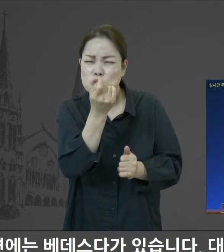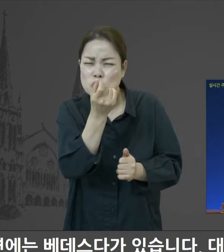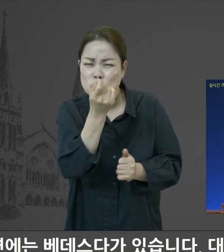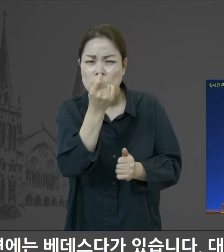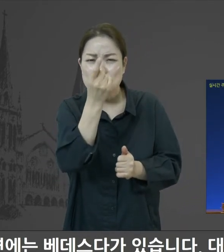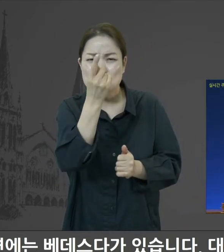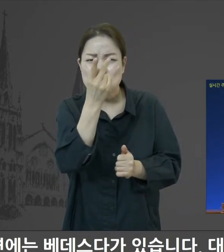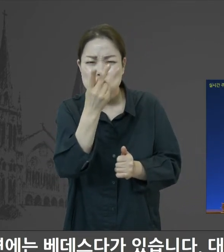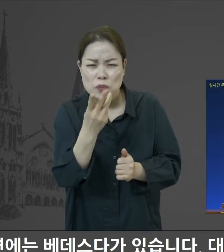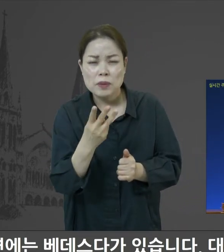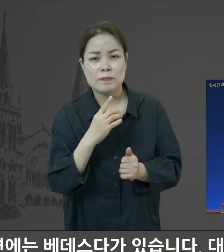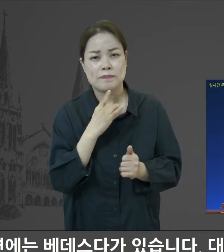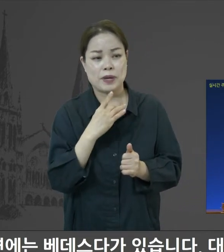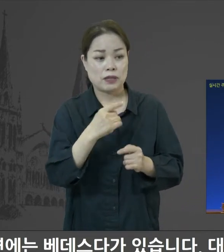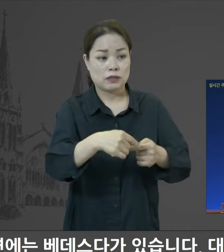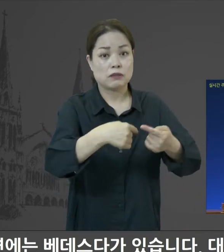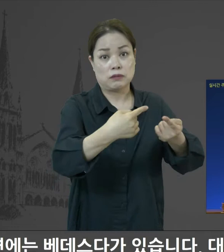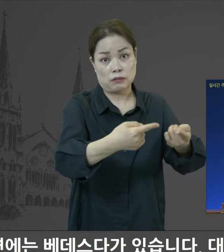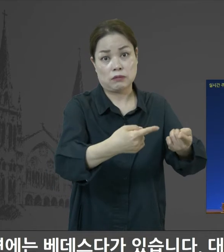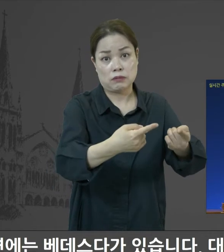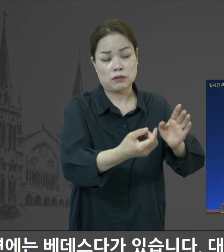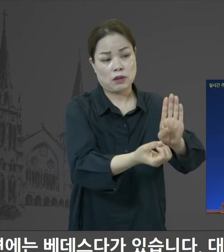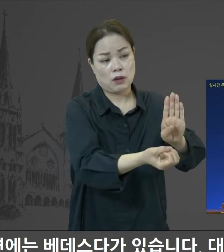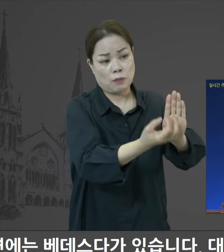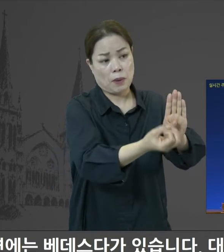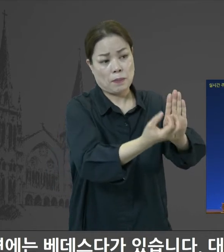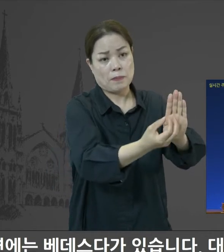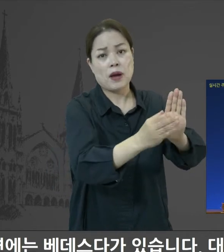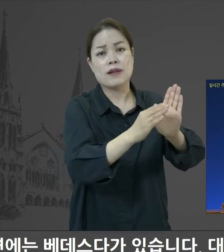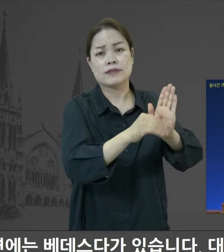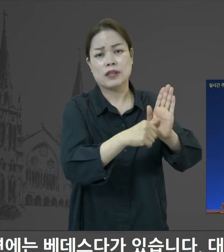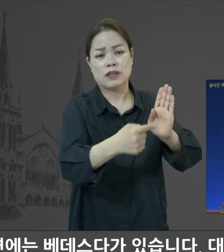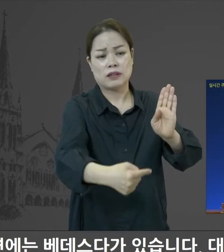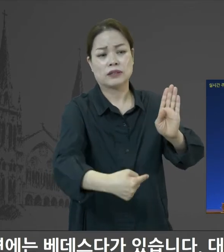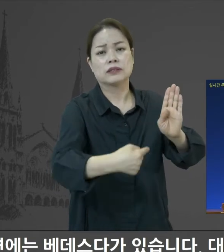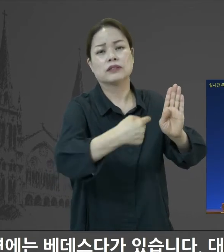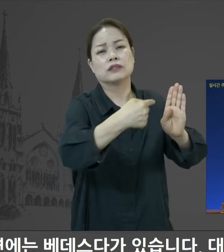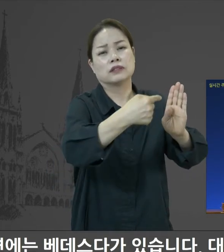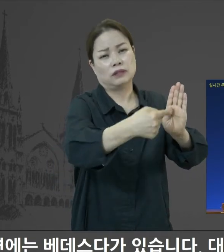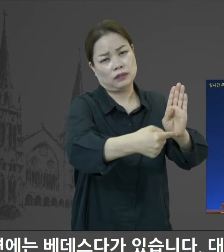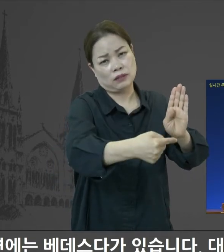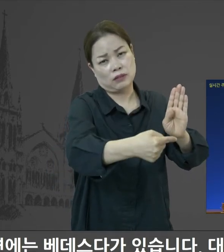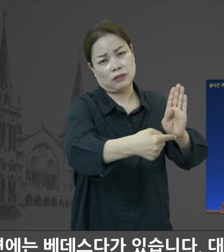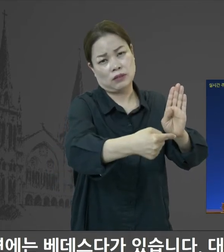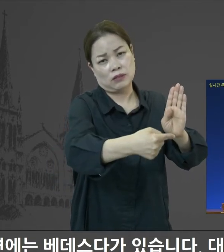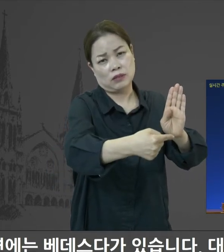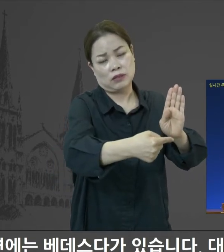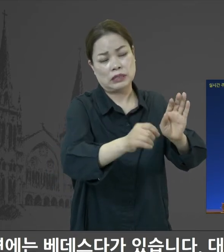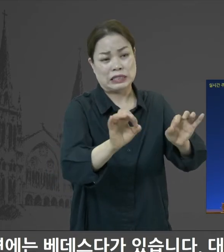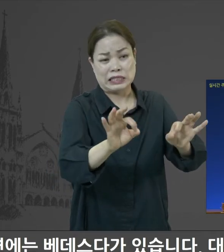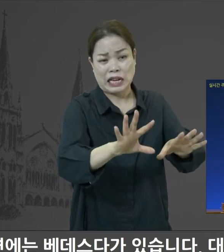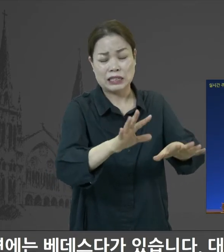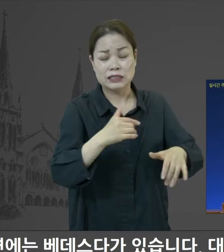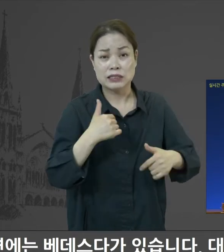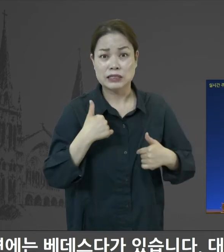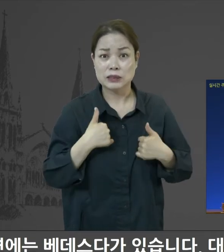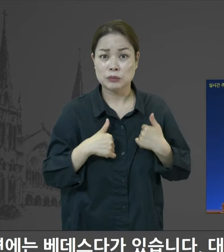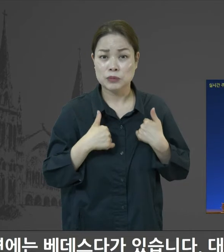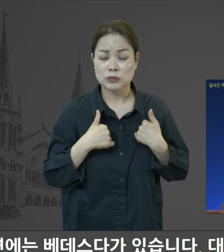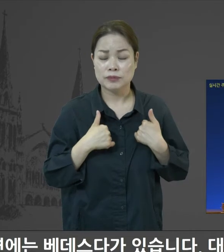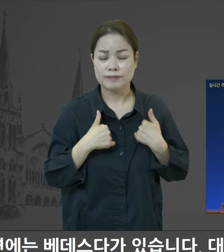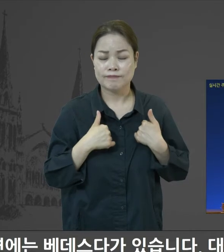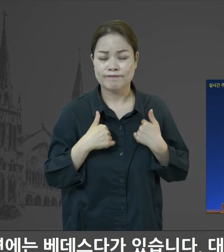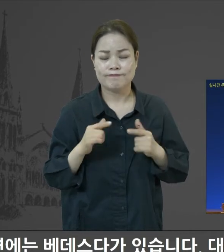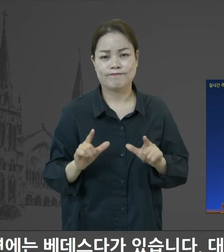극소수의 사람들만이 물이 동할 때 그곳에 들어가서 일시적인 기쁨을 누릴